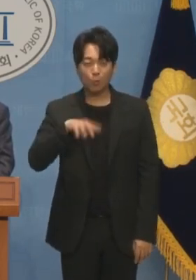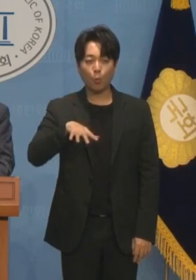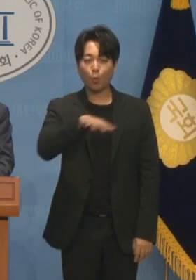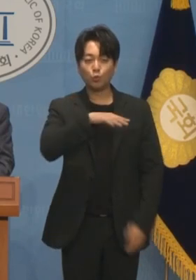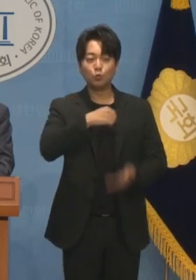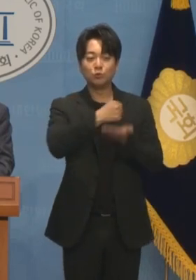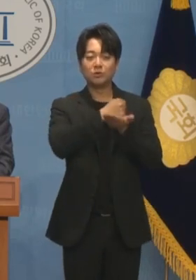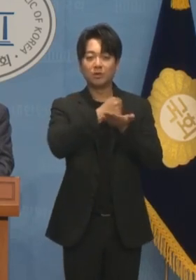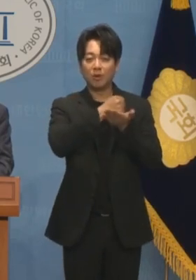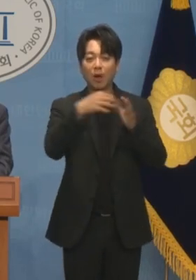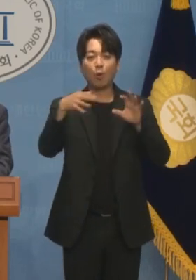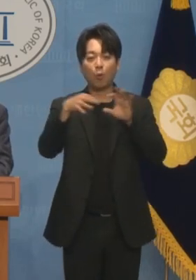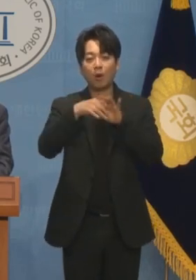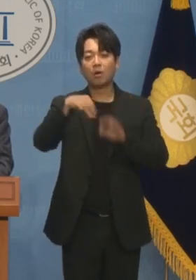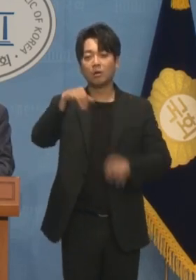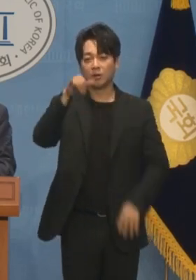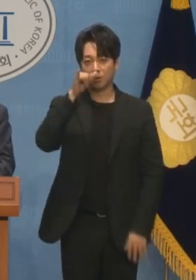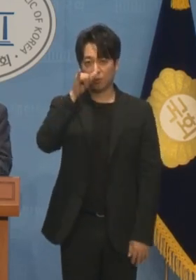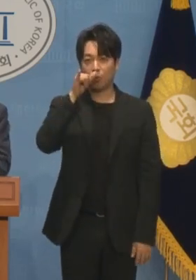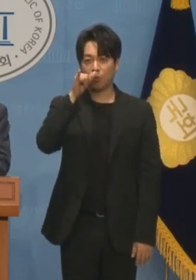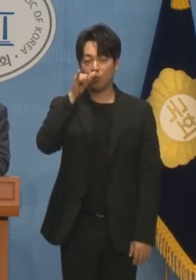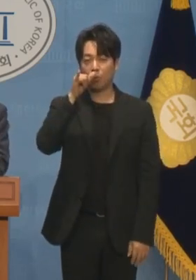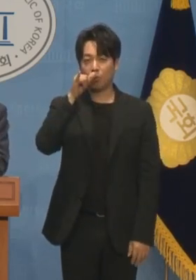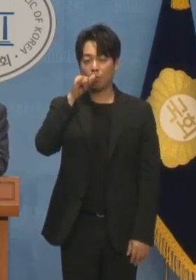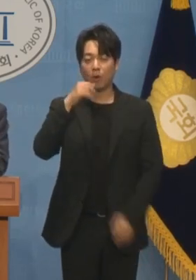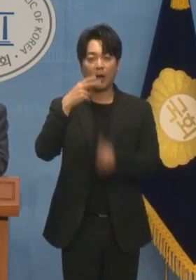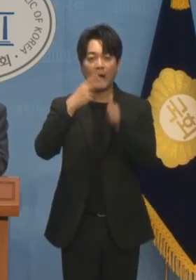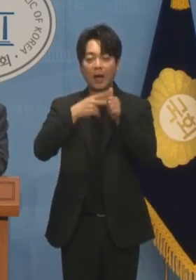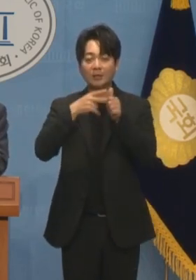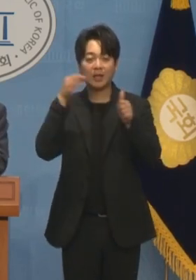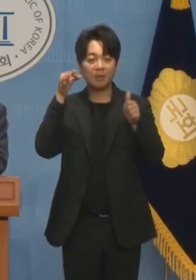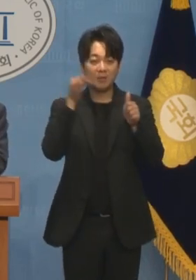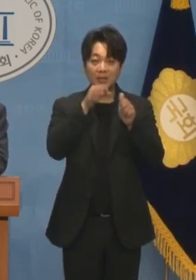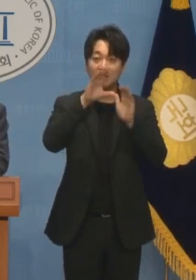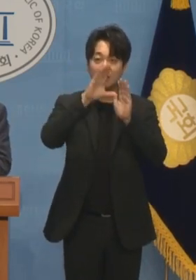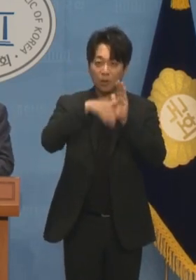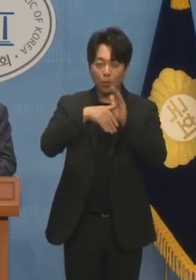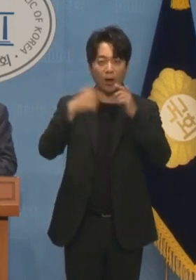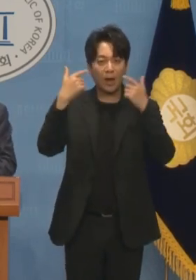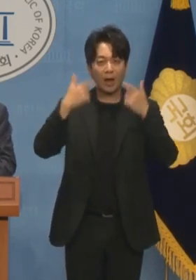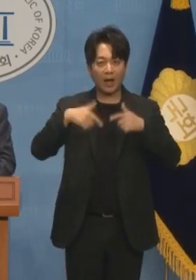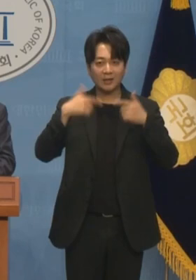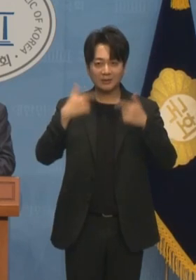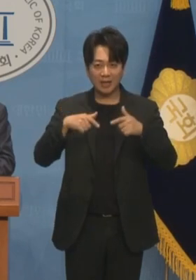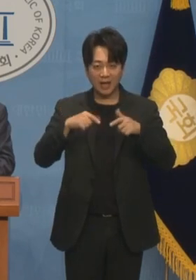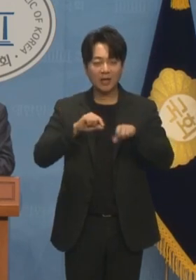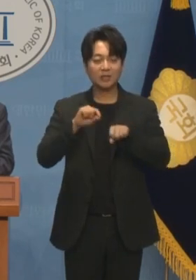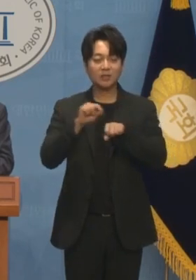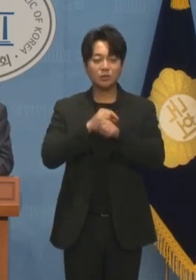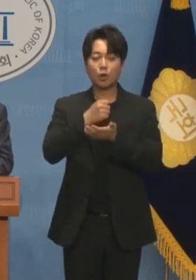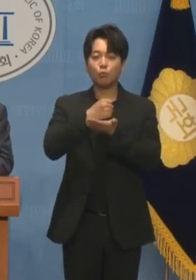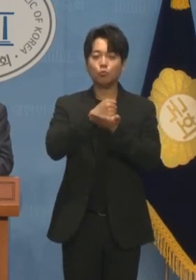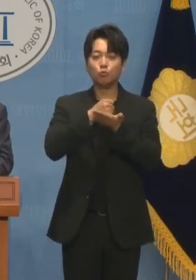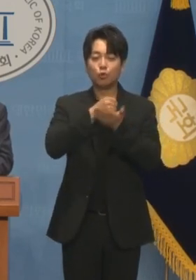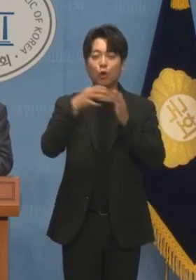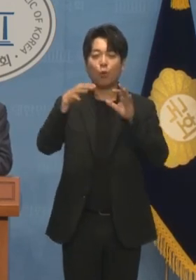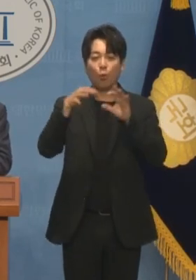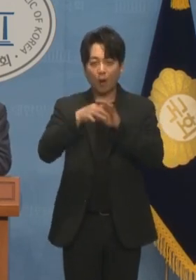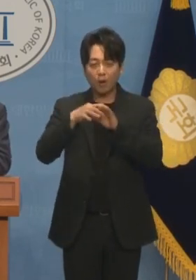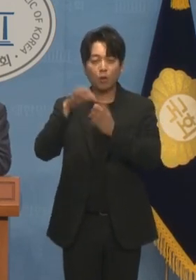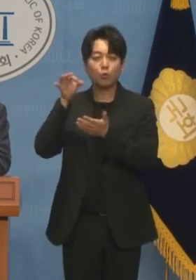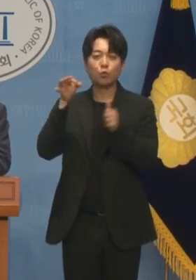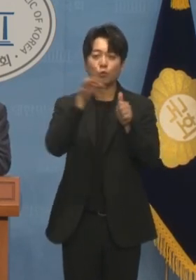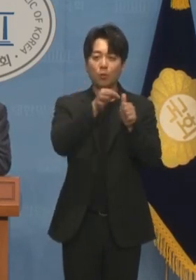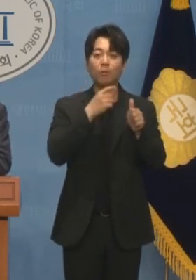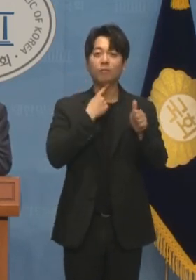하면 기자에게 강사비를 줄 때도 105만 원을 줬습니다. 또한 이를 더 뒷받침하는 사실은